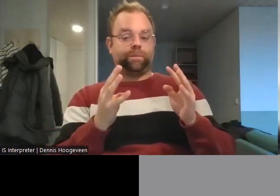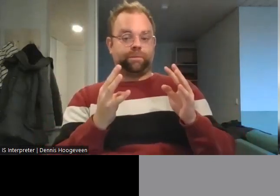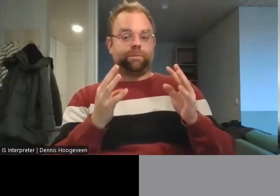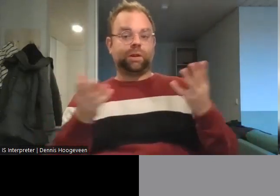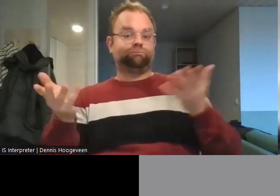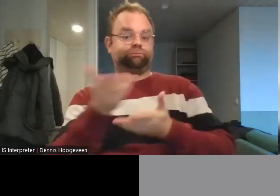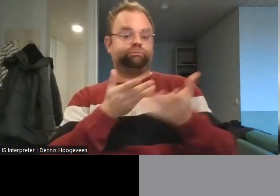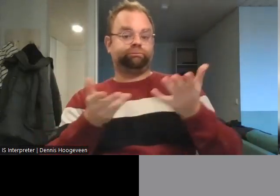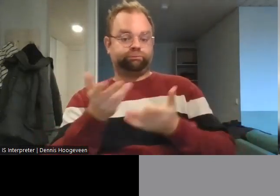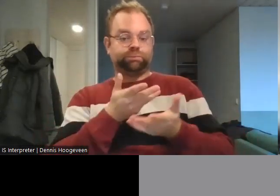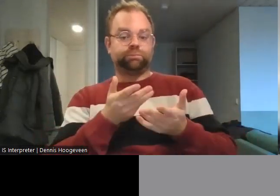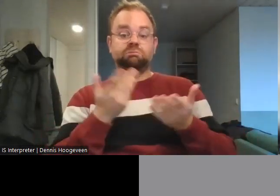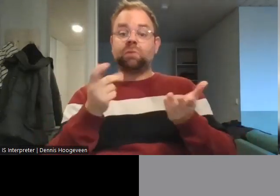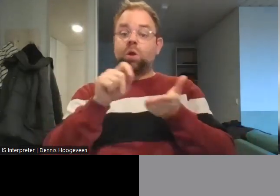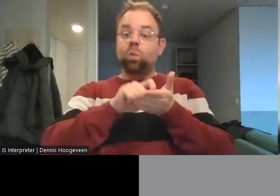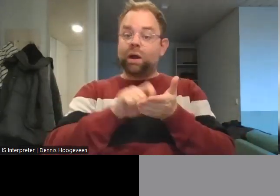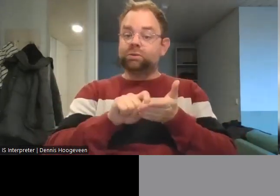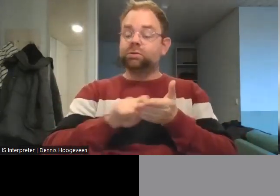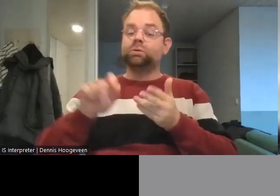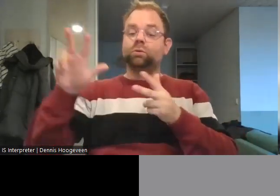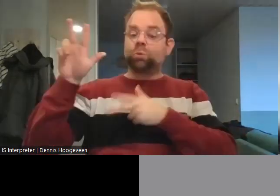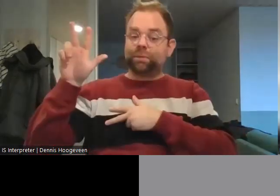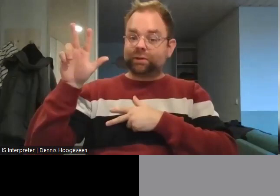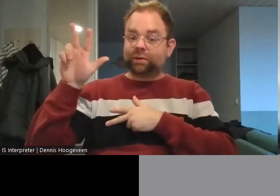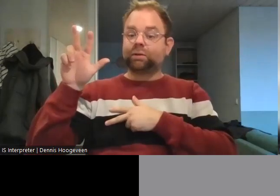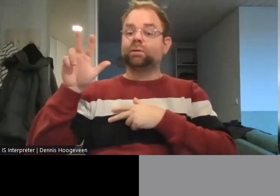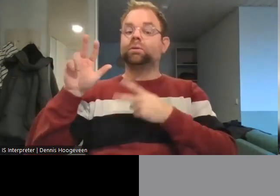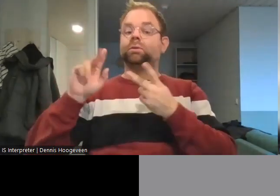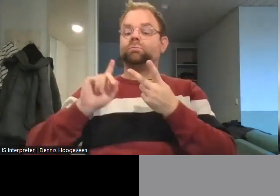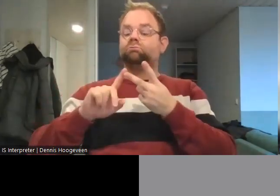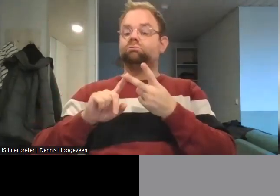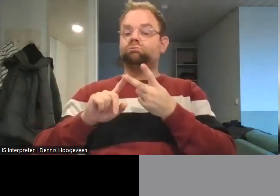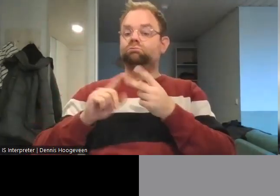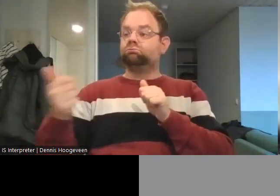coordination avec un État membre serait intéressant